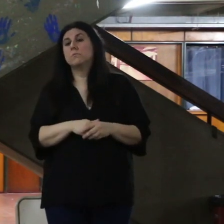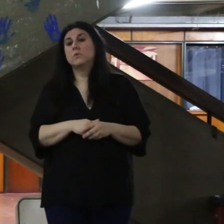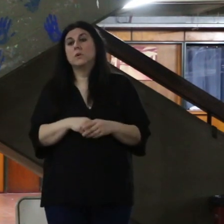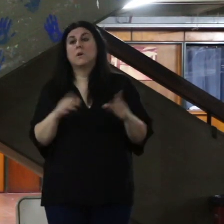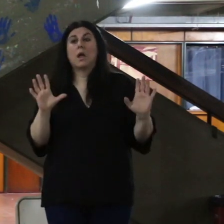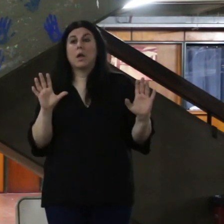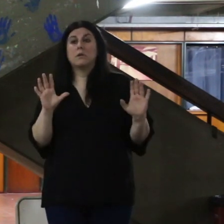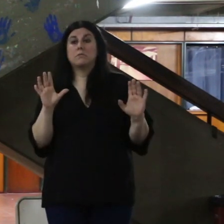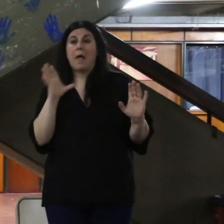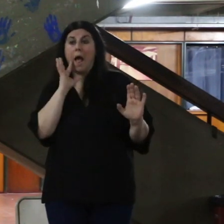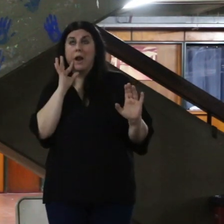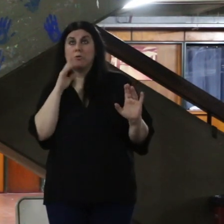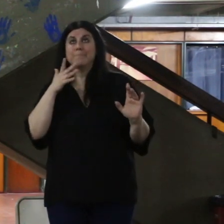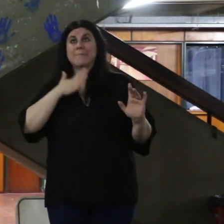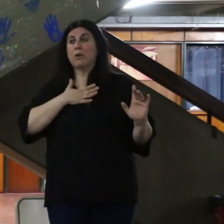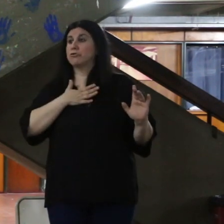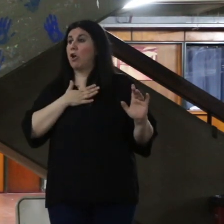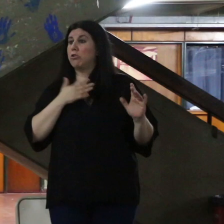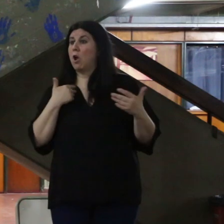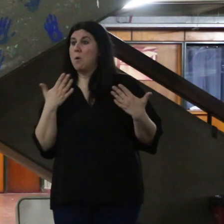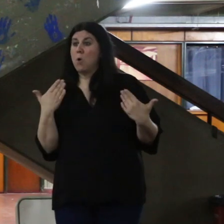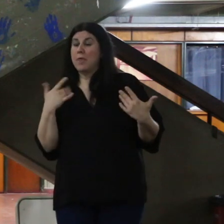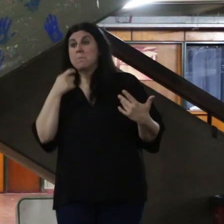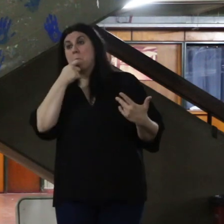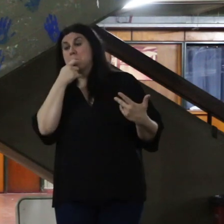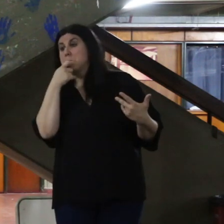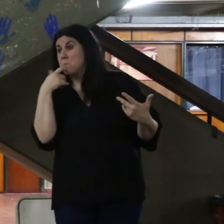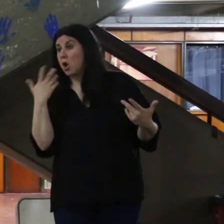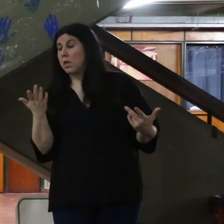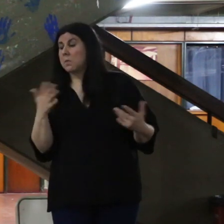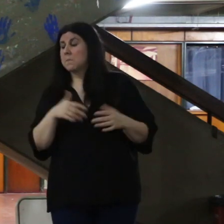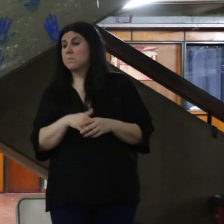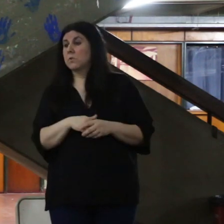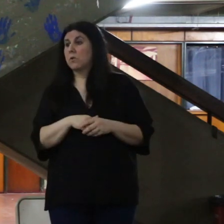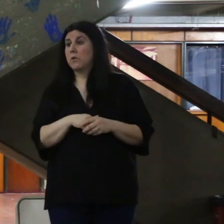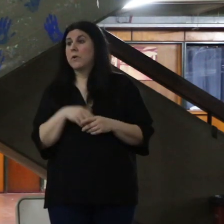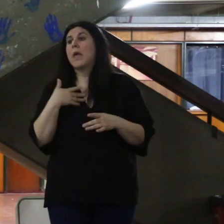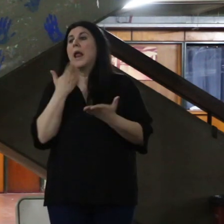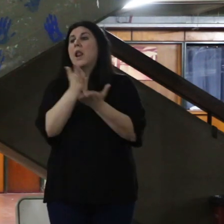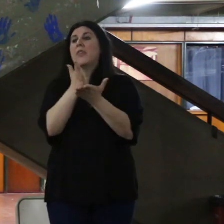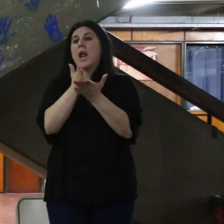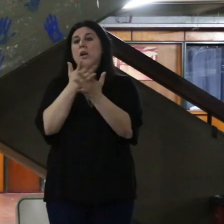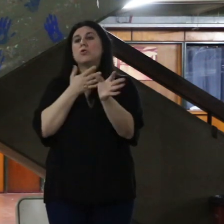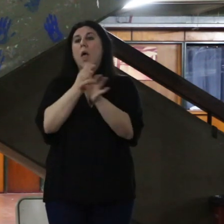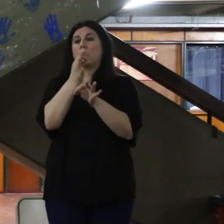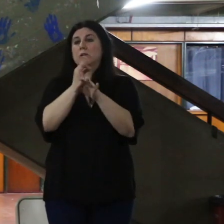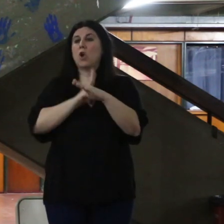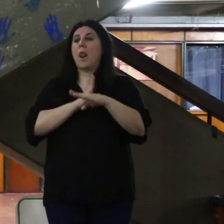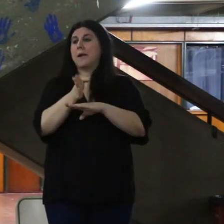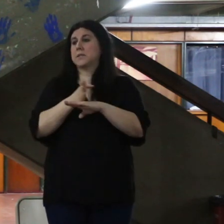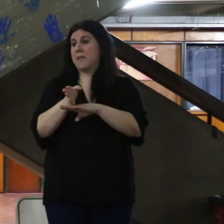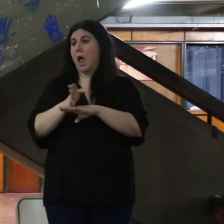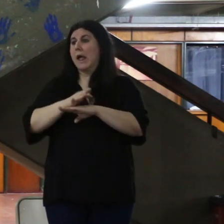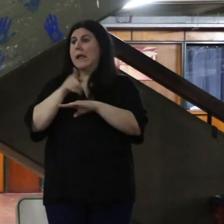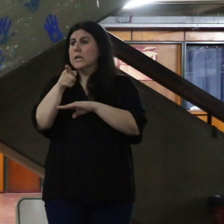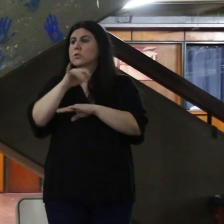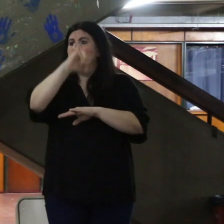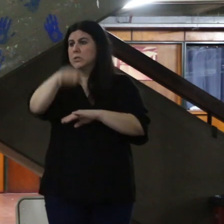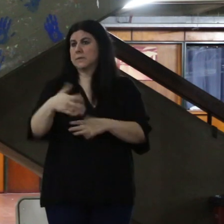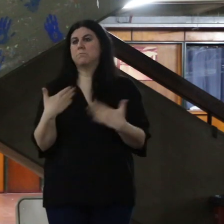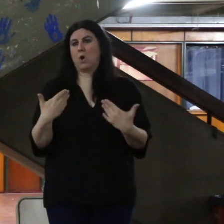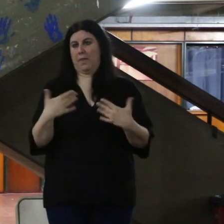en nuestras manos, de garantizar, como decía Alejandra hace un ratito, el derecho a la educación. Eso sí